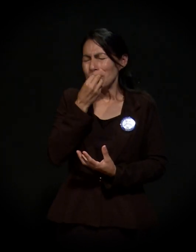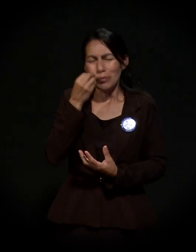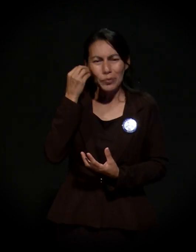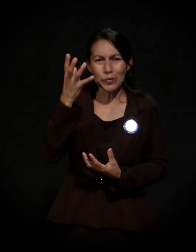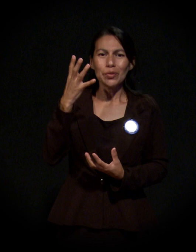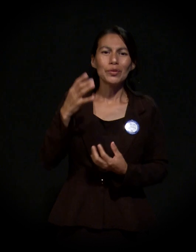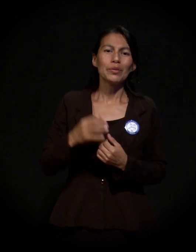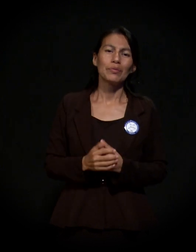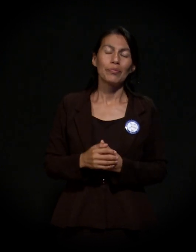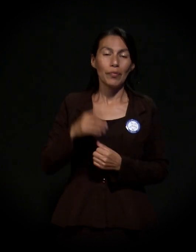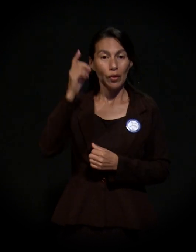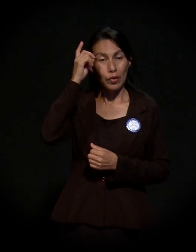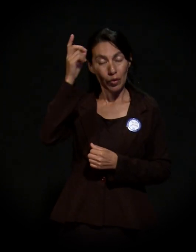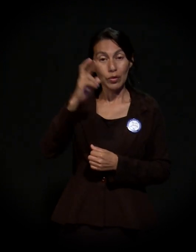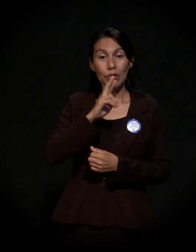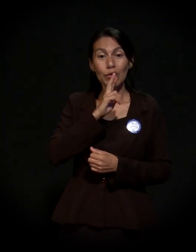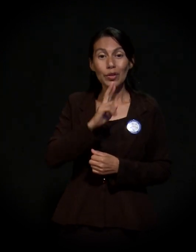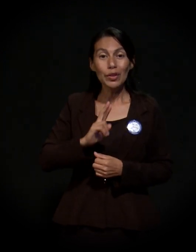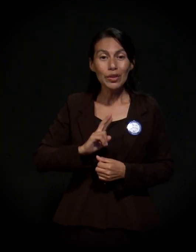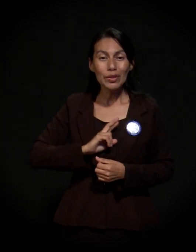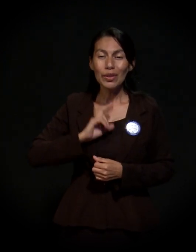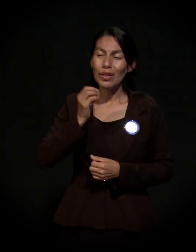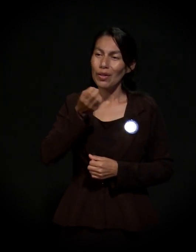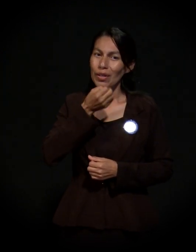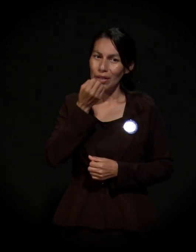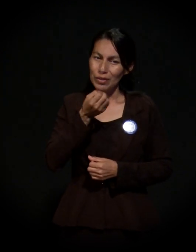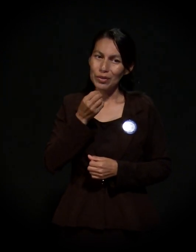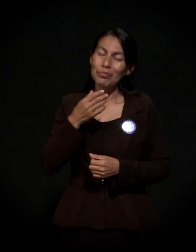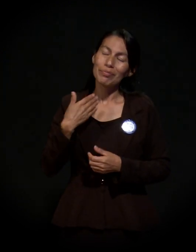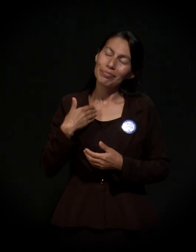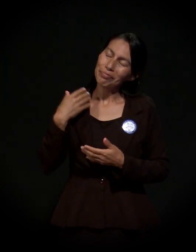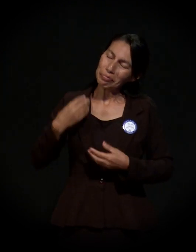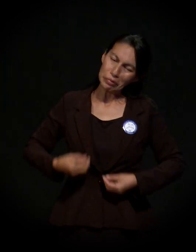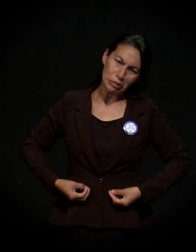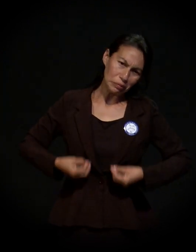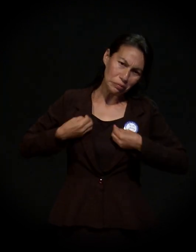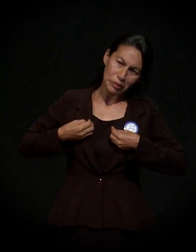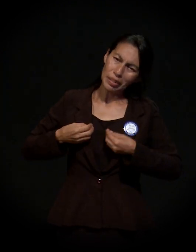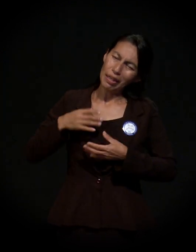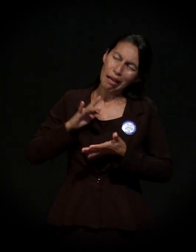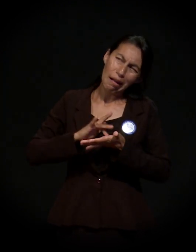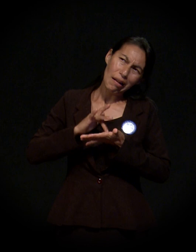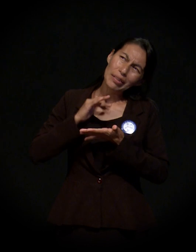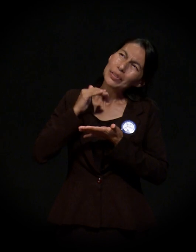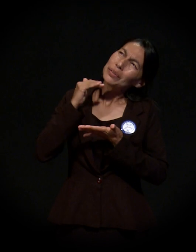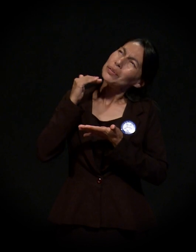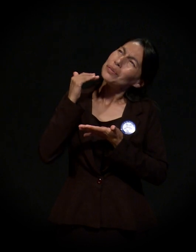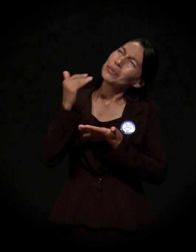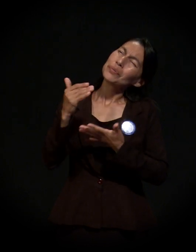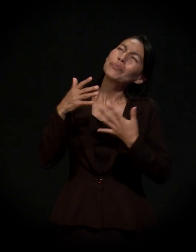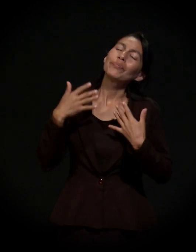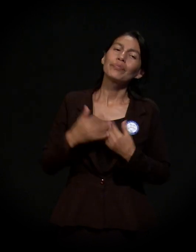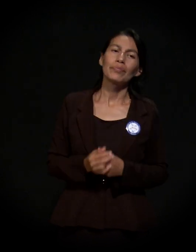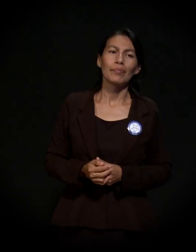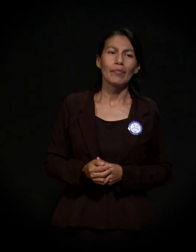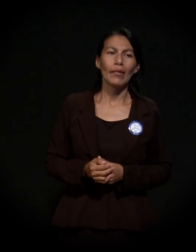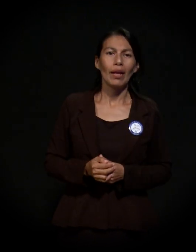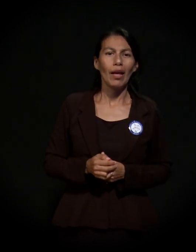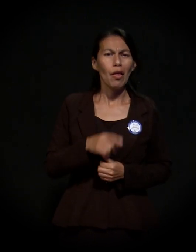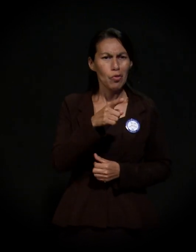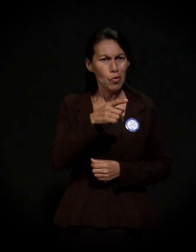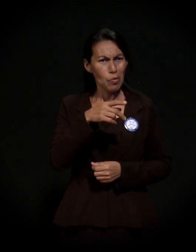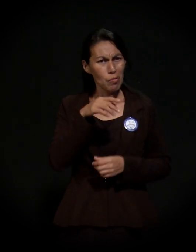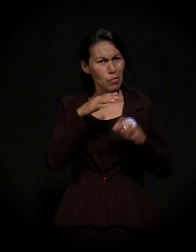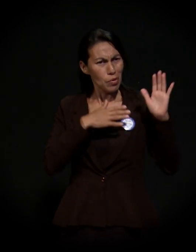toda la vida he estado agradecida por ella. Amén. Compártenos alguna otra promesa. Tú tienes